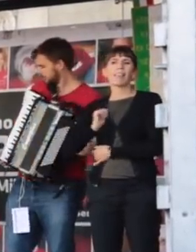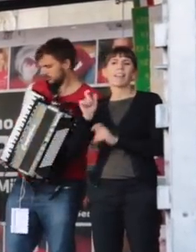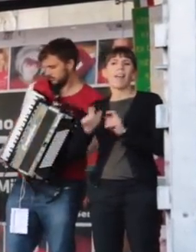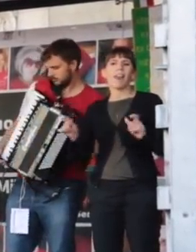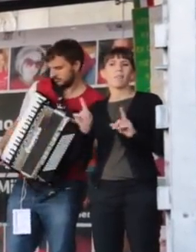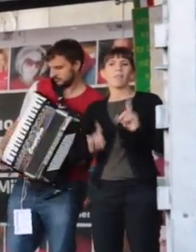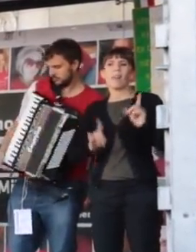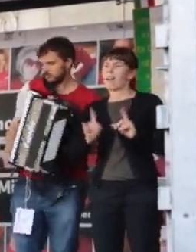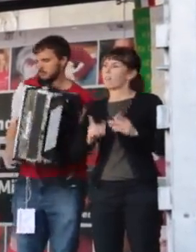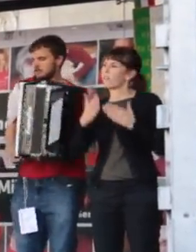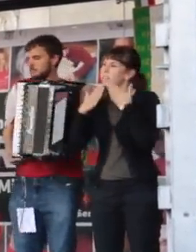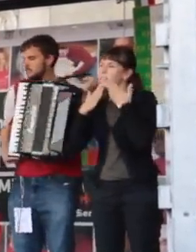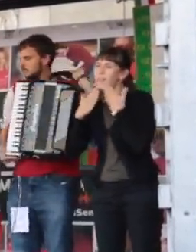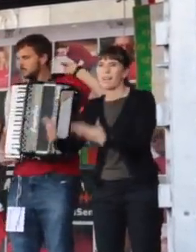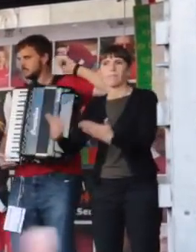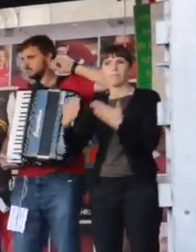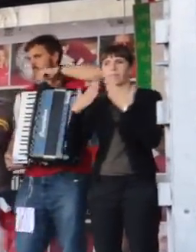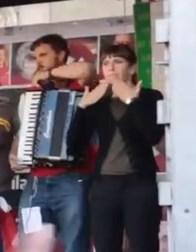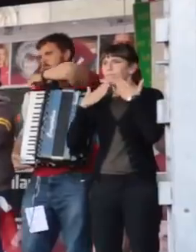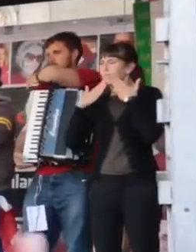Grazie, grazie, grazie.